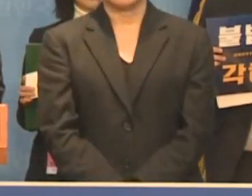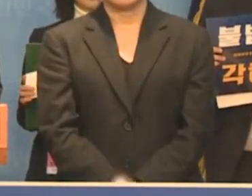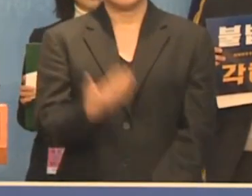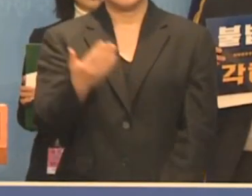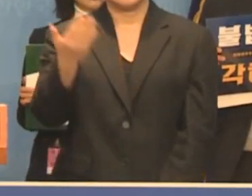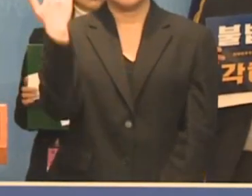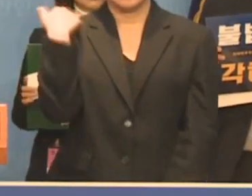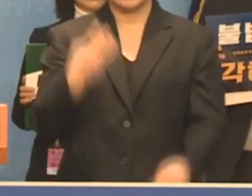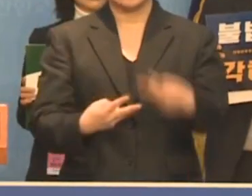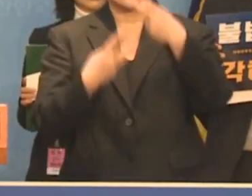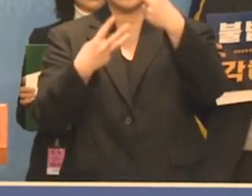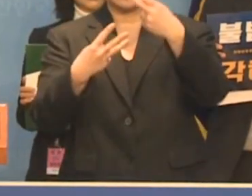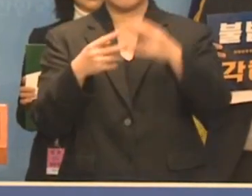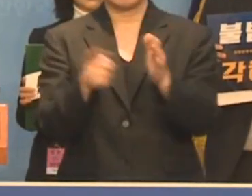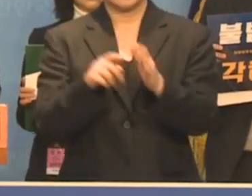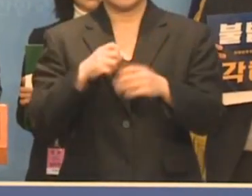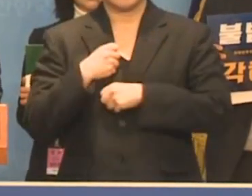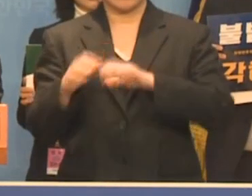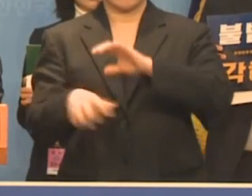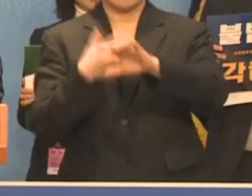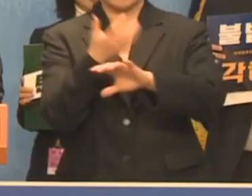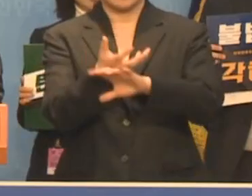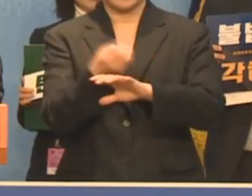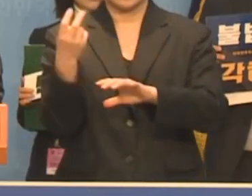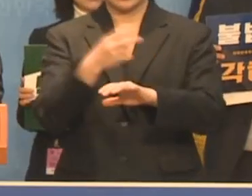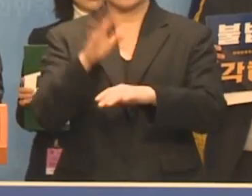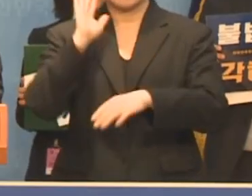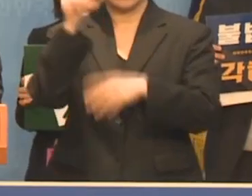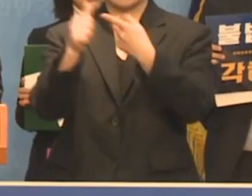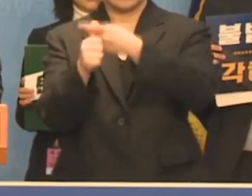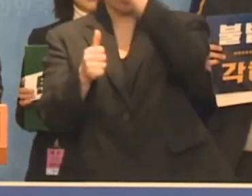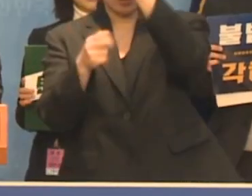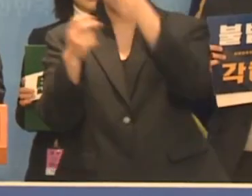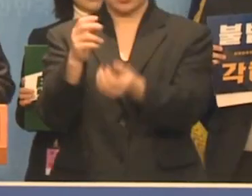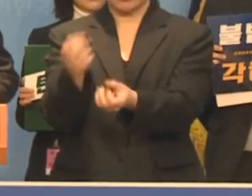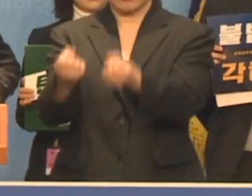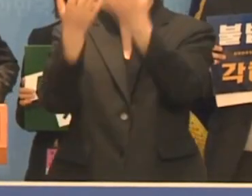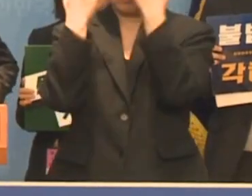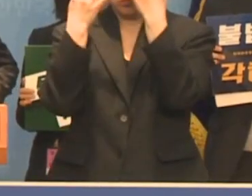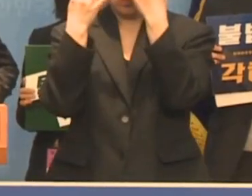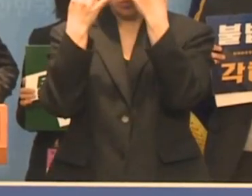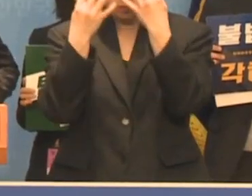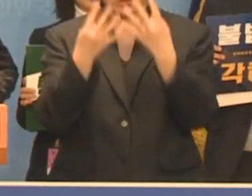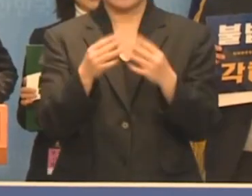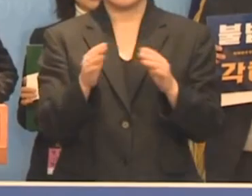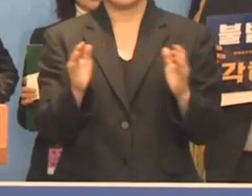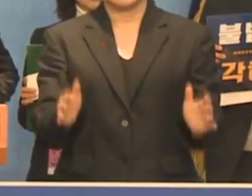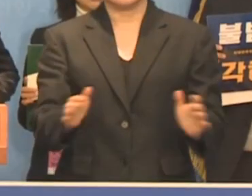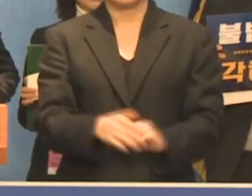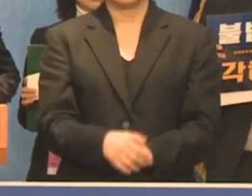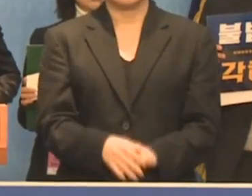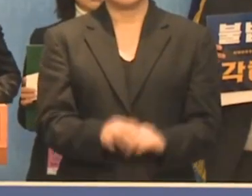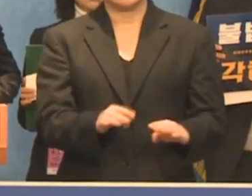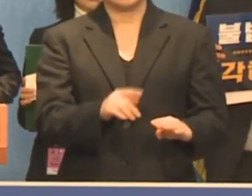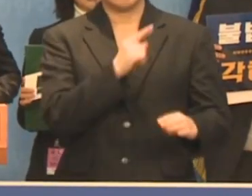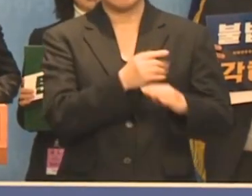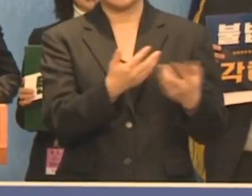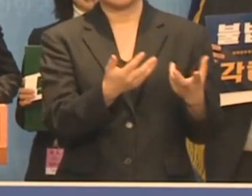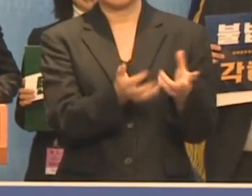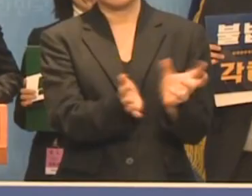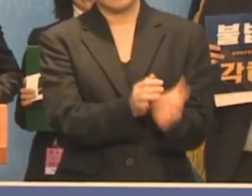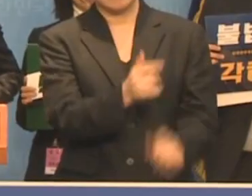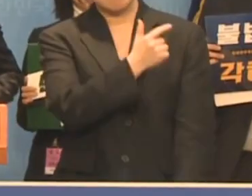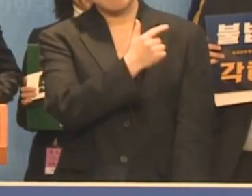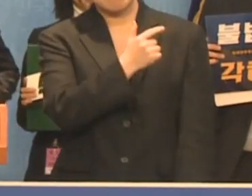지난 12.3 비상계엄 또 대통령의 탄핵, 구속 사태에 이르기까지 거대 야당의